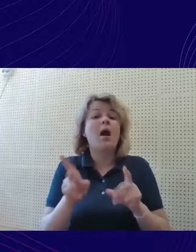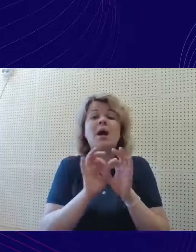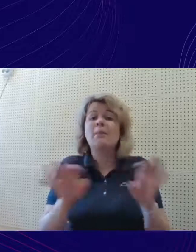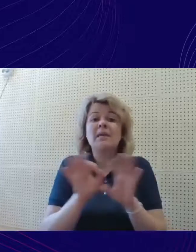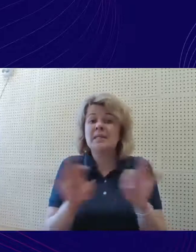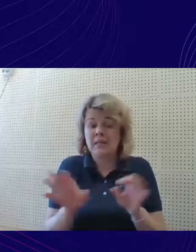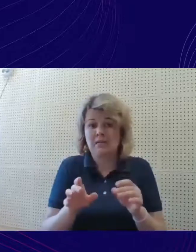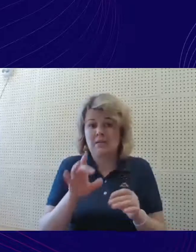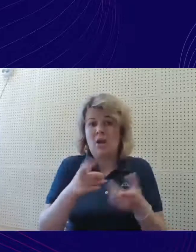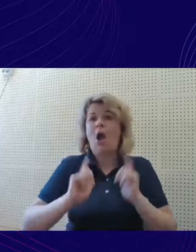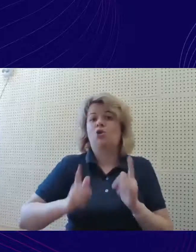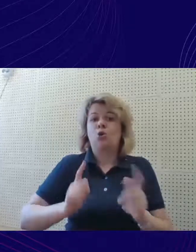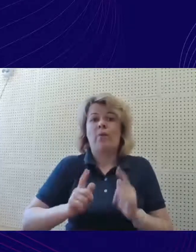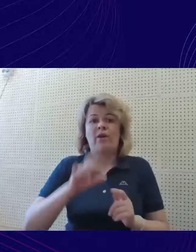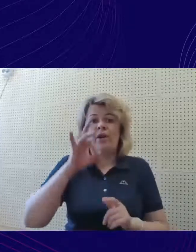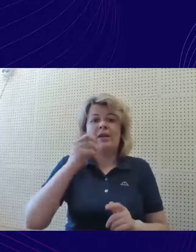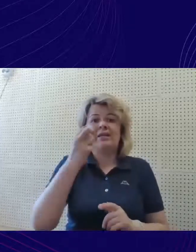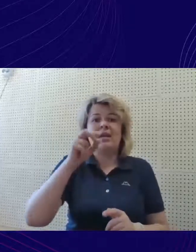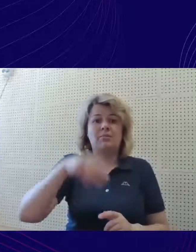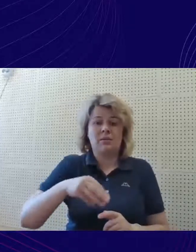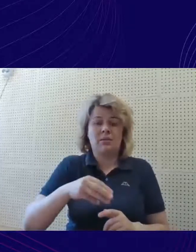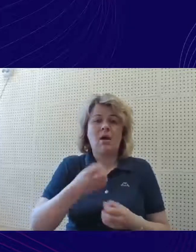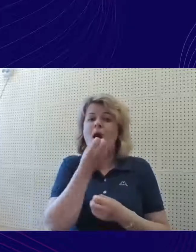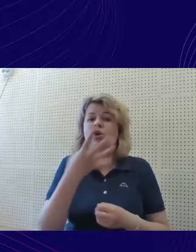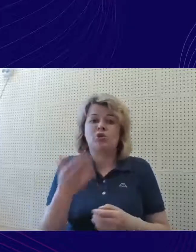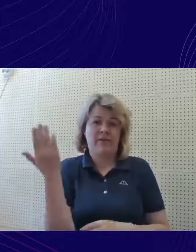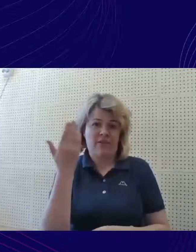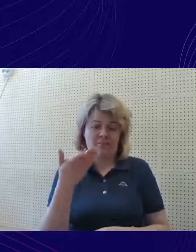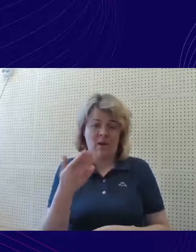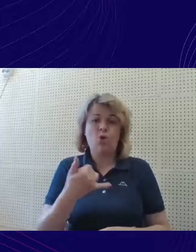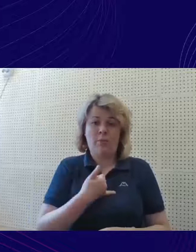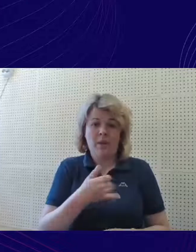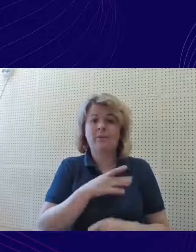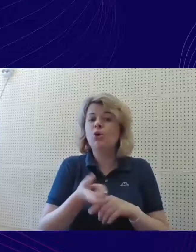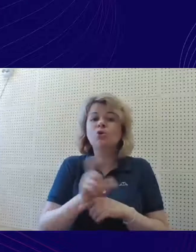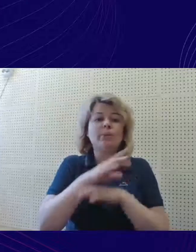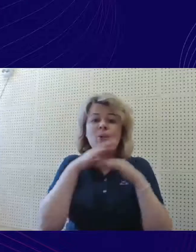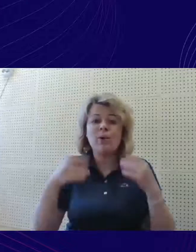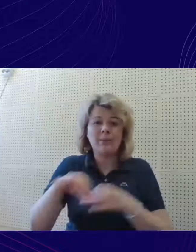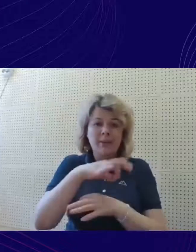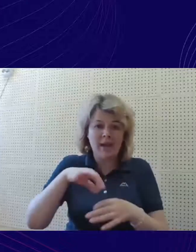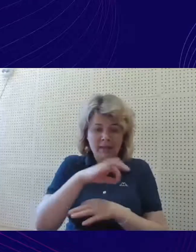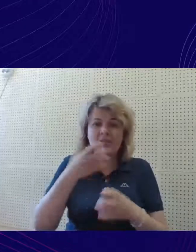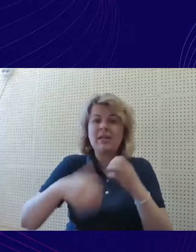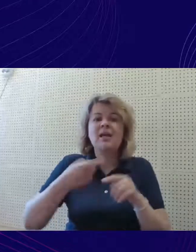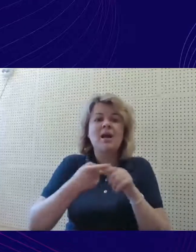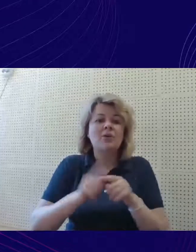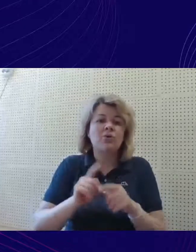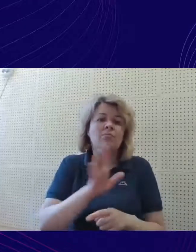меня было очень много проектов, и среди них были абсолютно идеальные